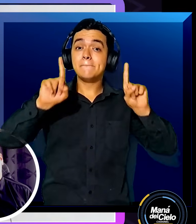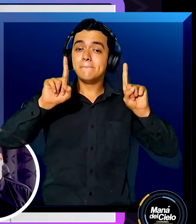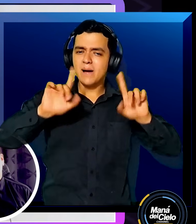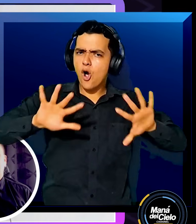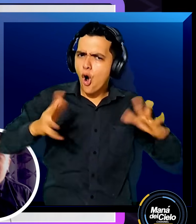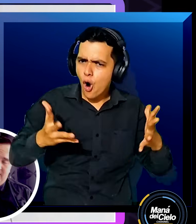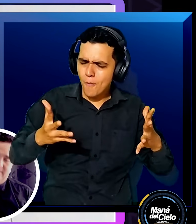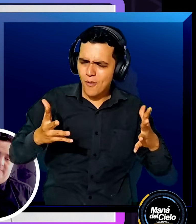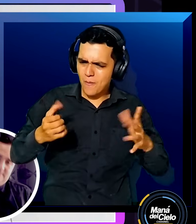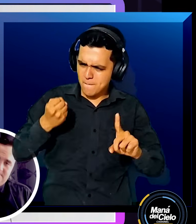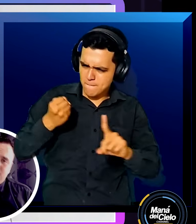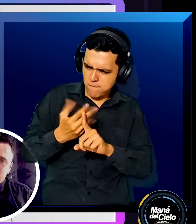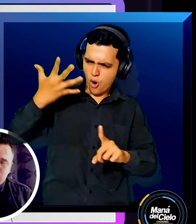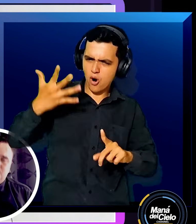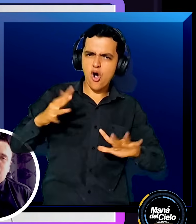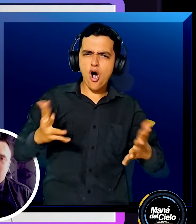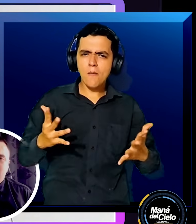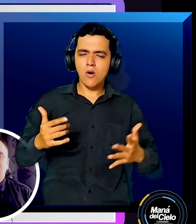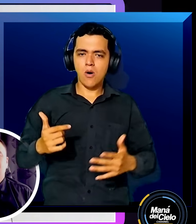Colóquense de pie, mis hermanos.